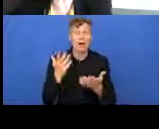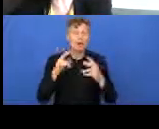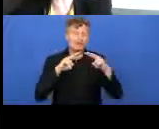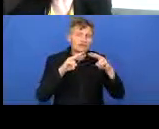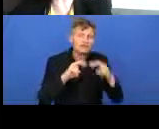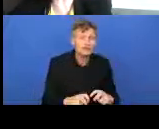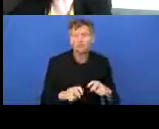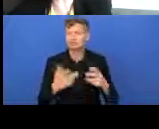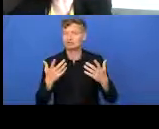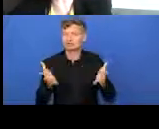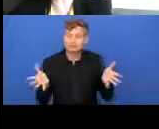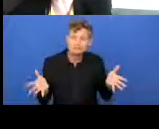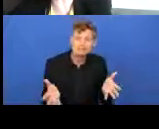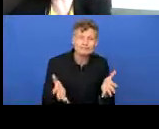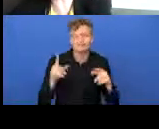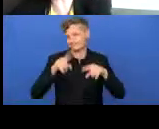varient en termes d'ampleur.